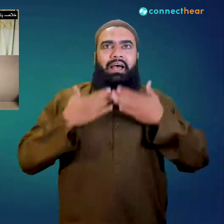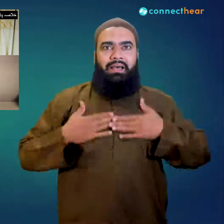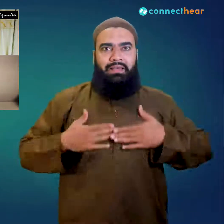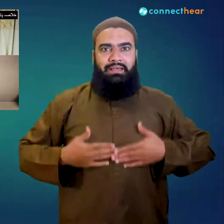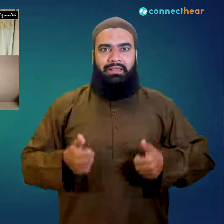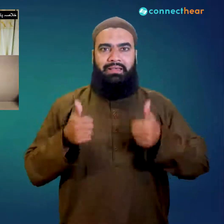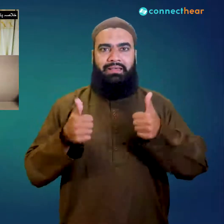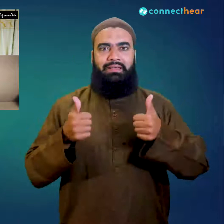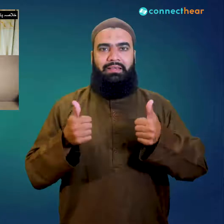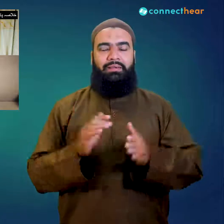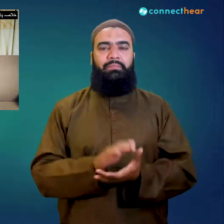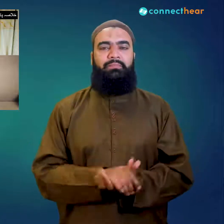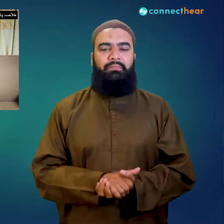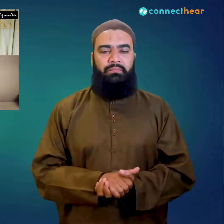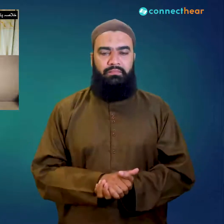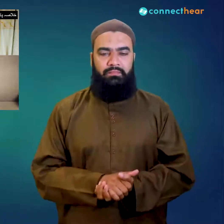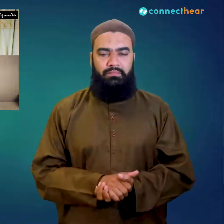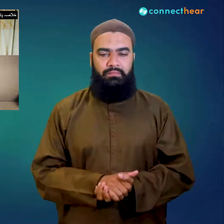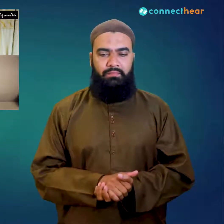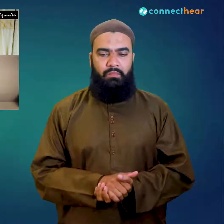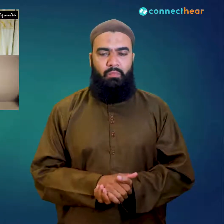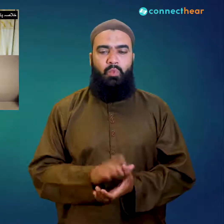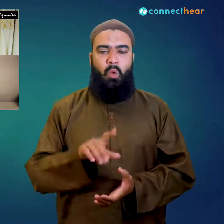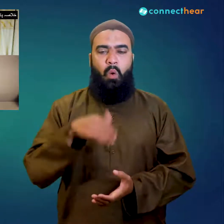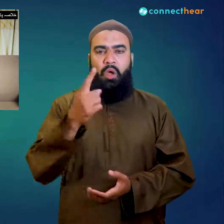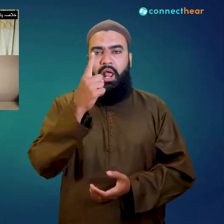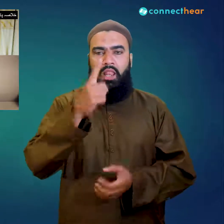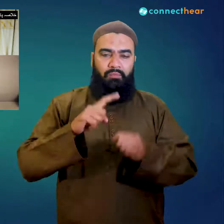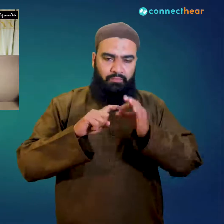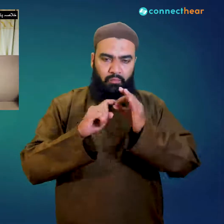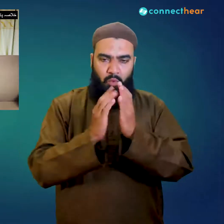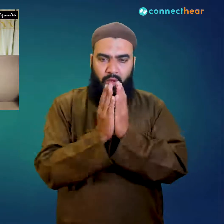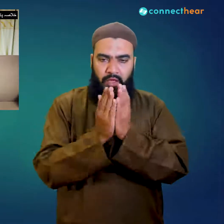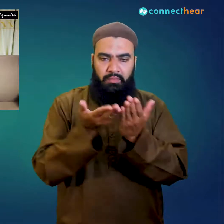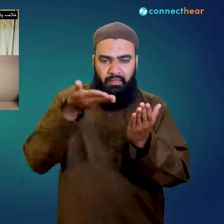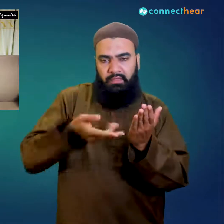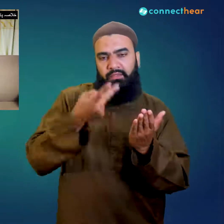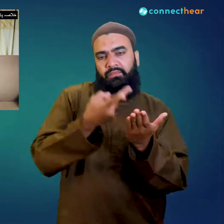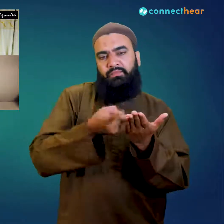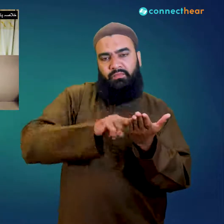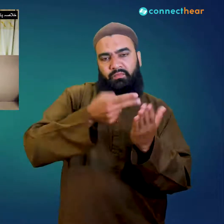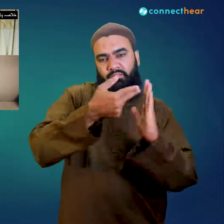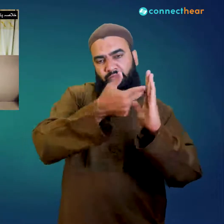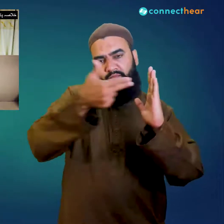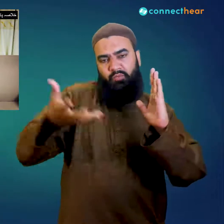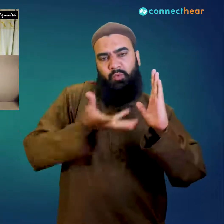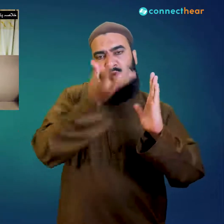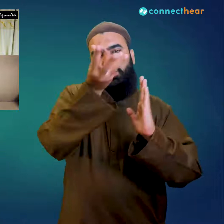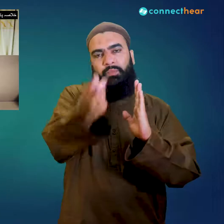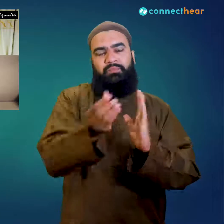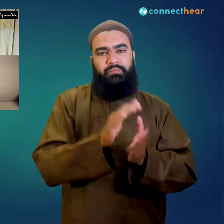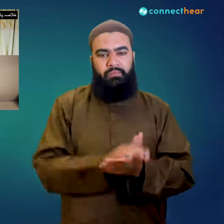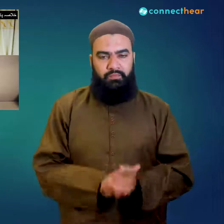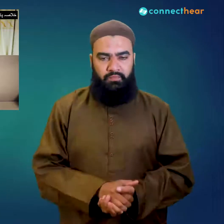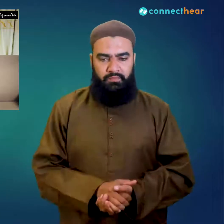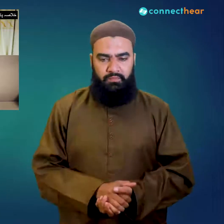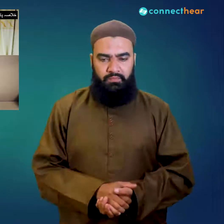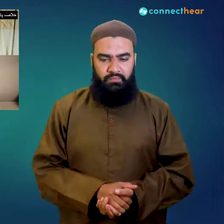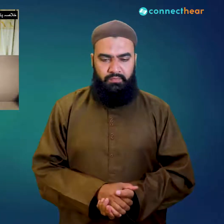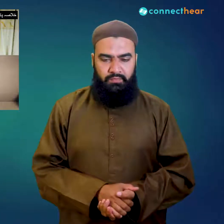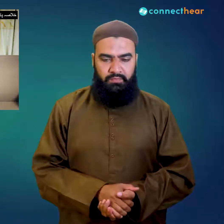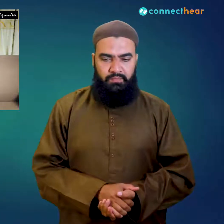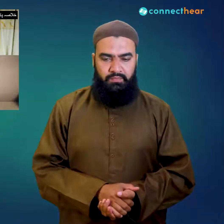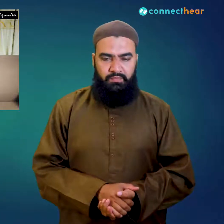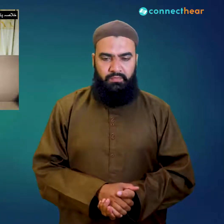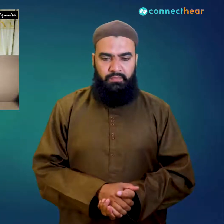اور قرآن مجید میں یہ فرمایا گیا ان اللہ مع الصابرین۔ ایک اور جگہ پر فرمایا انما یوفی